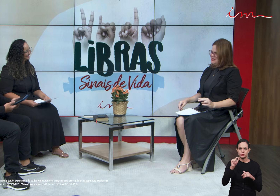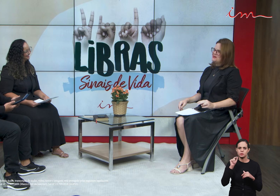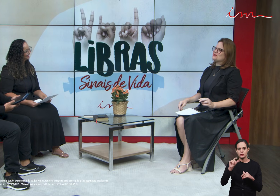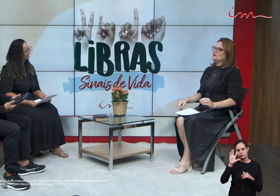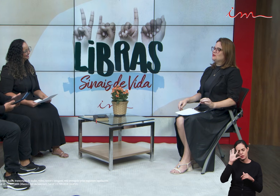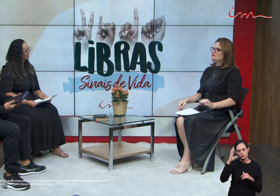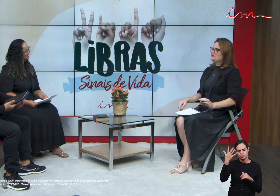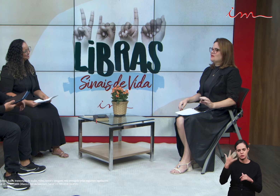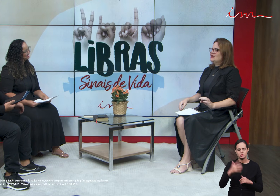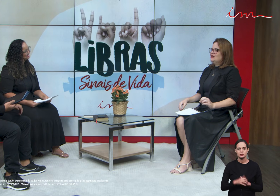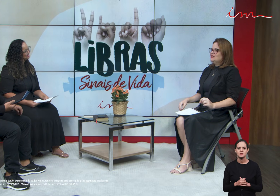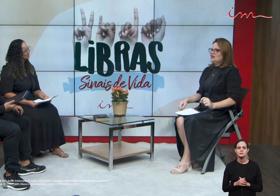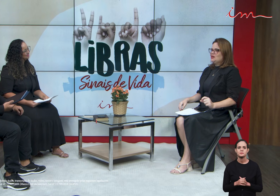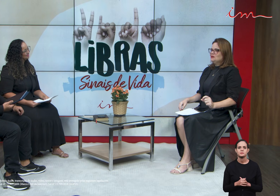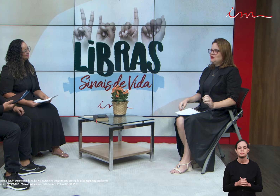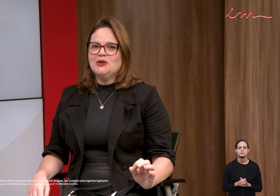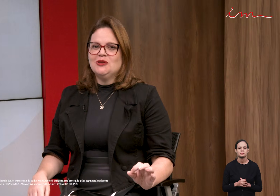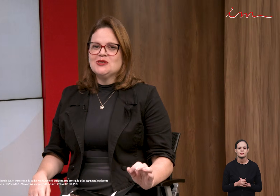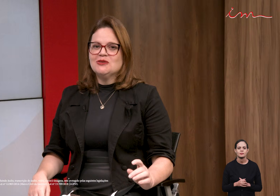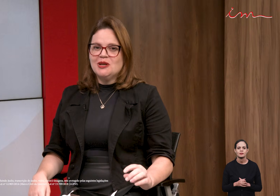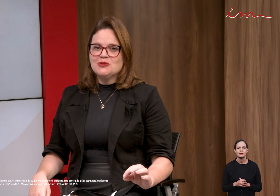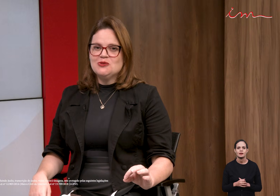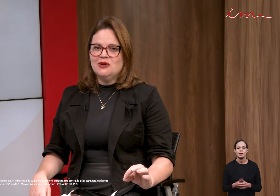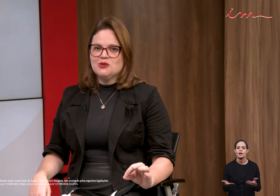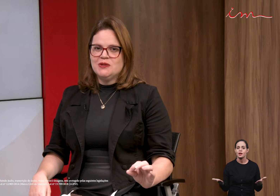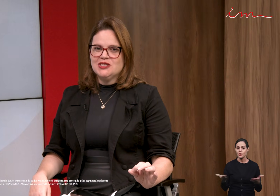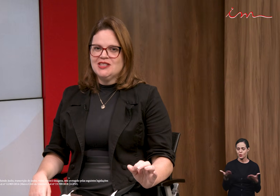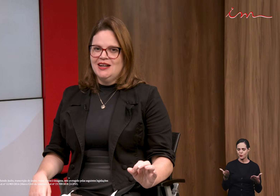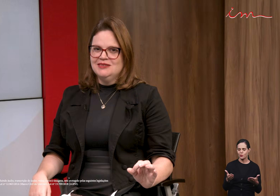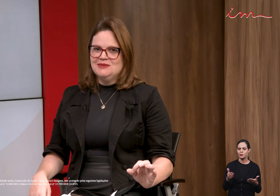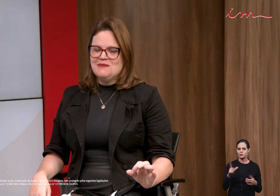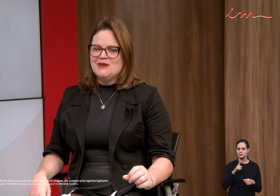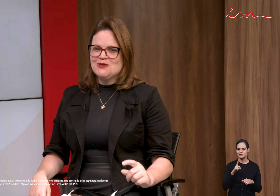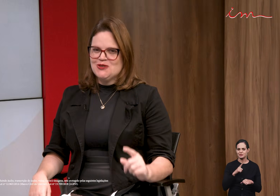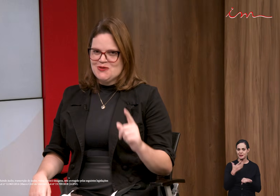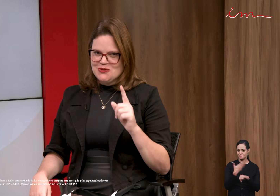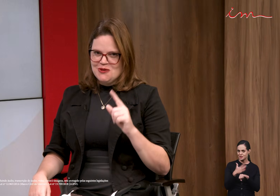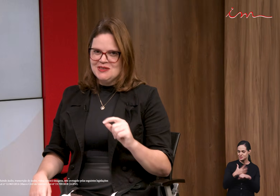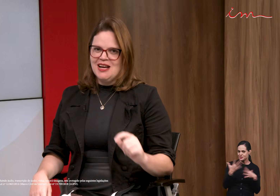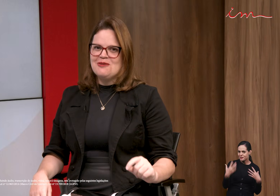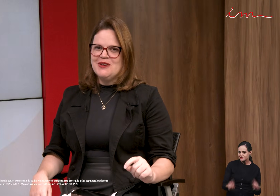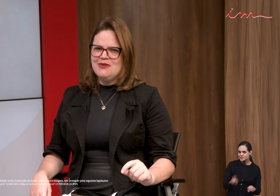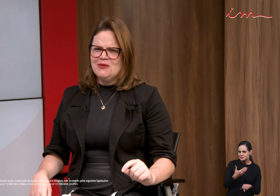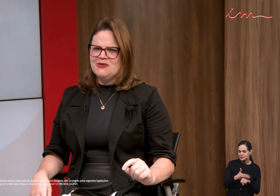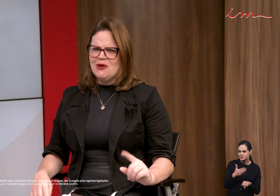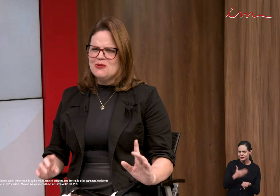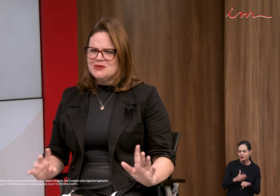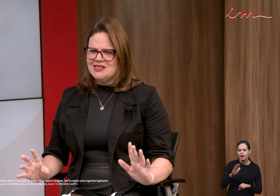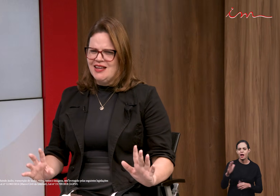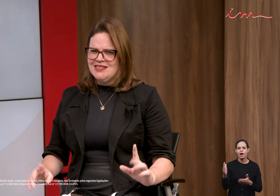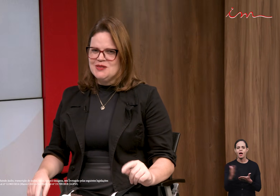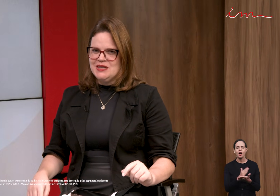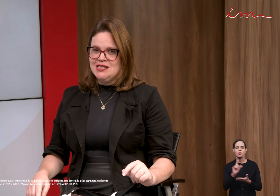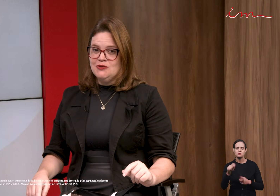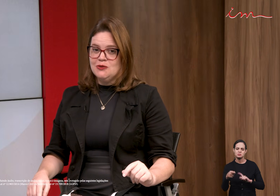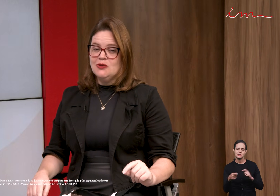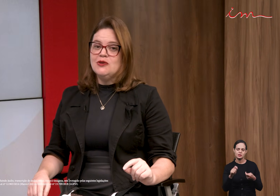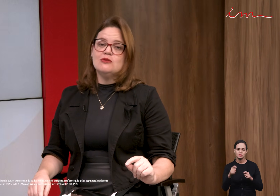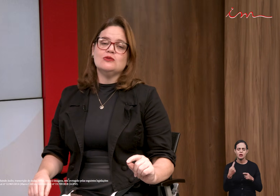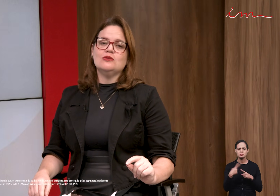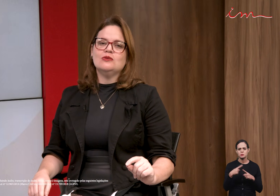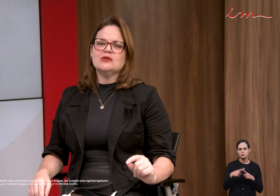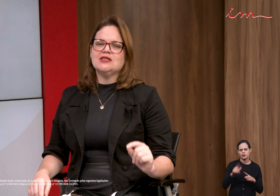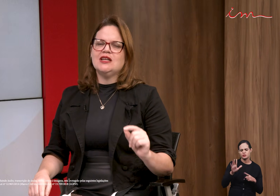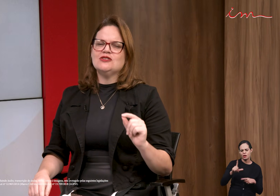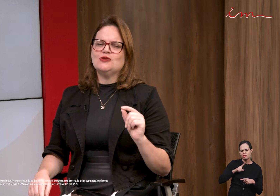Exatamente, glória a Deus. Bom, já tem um tempo que nós não temos o Vamos Praticar, mas hoje nós vamos voltar com ele. Vamos ver alguns sinais específicos?